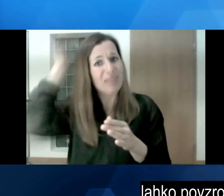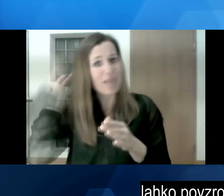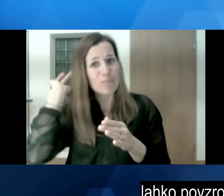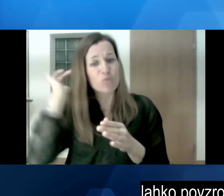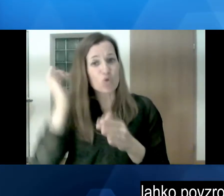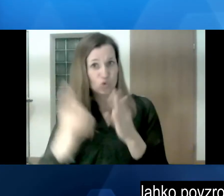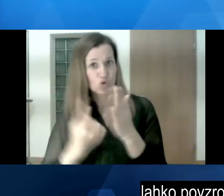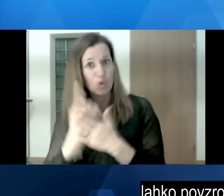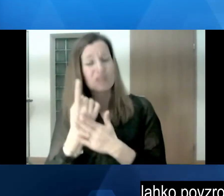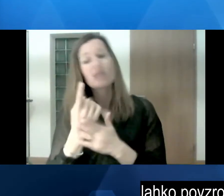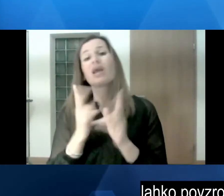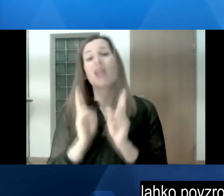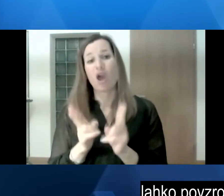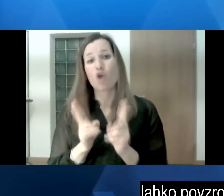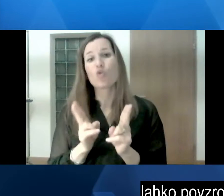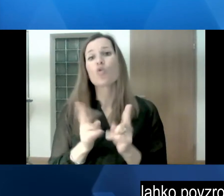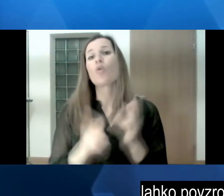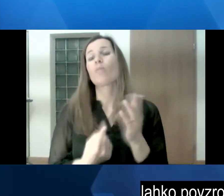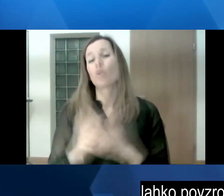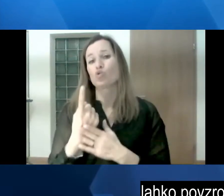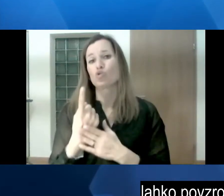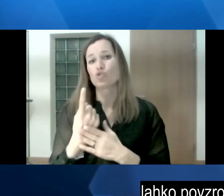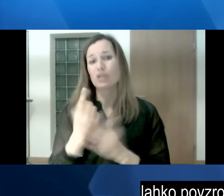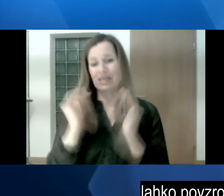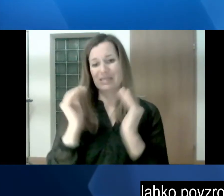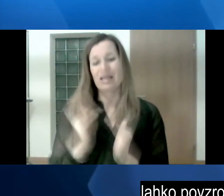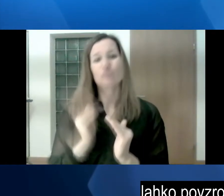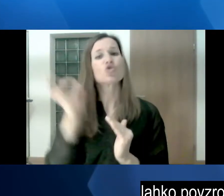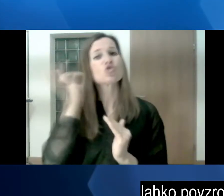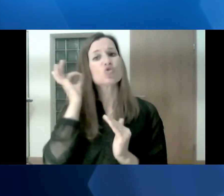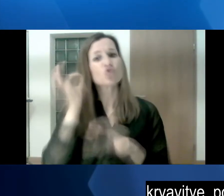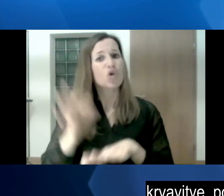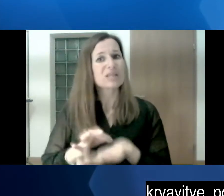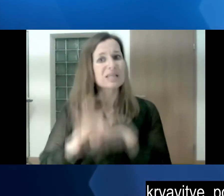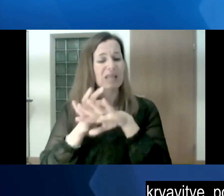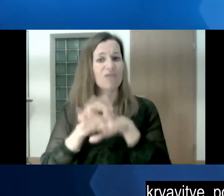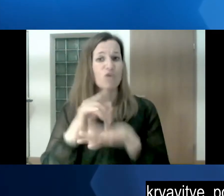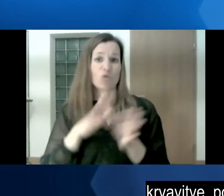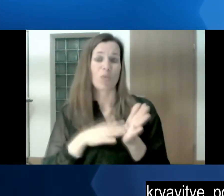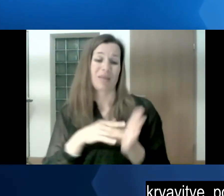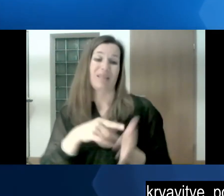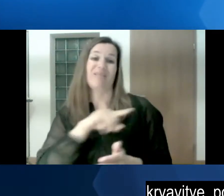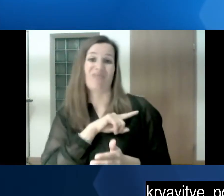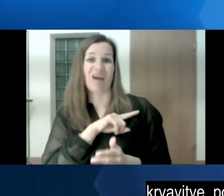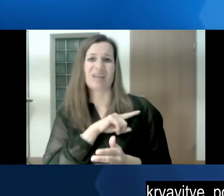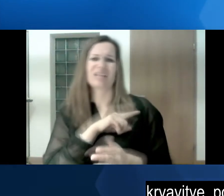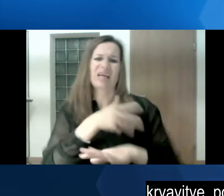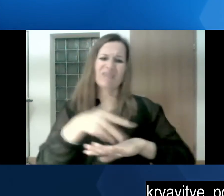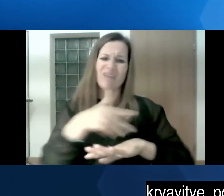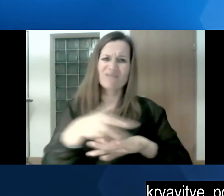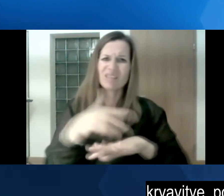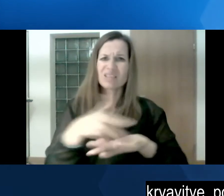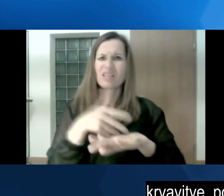lahko povzroči slabšo slušno zaznavo, se pravi infarkti, krvavitve, pomanjkanje krvi v